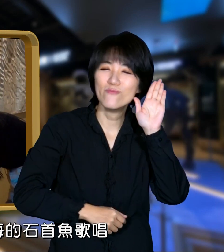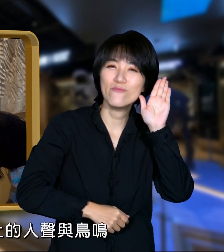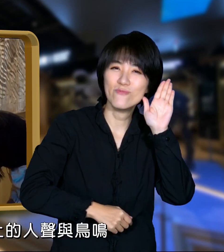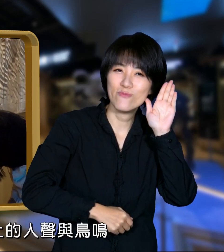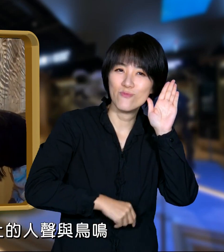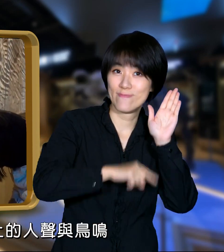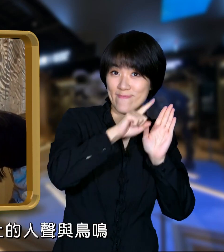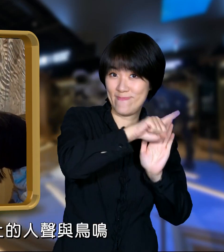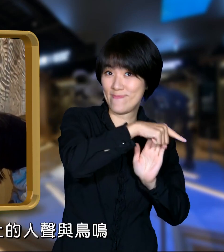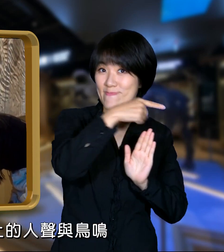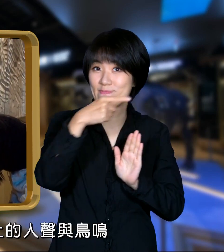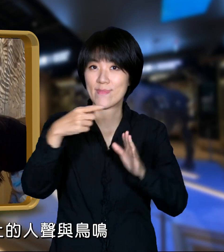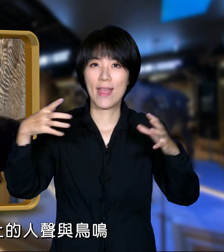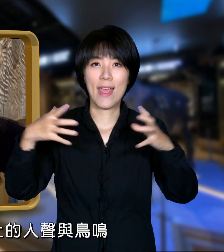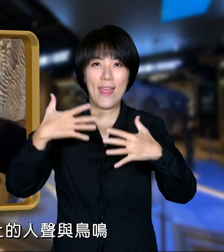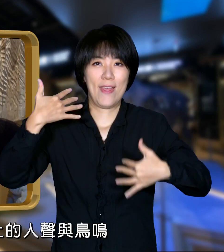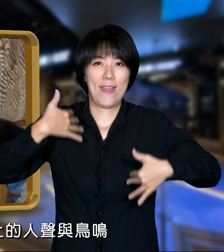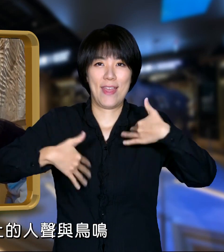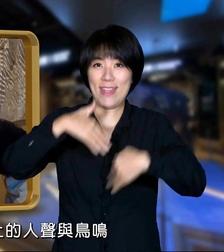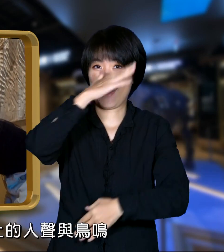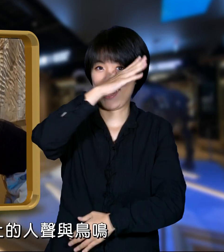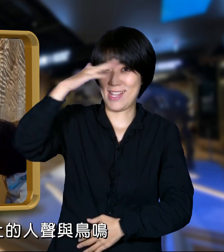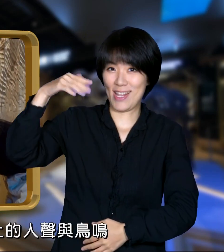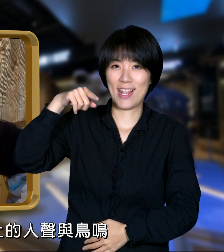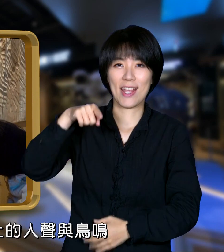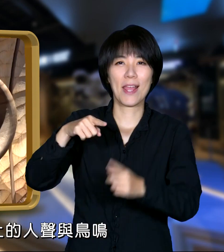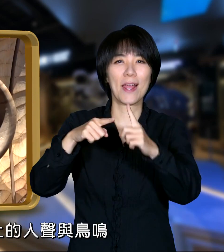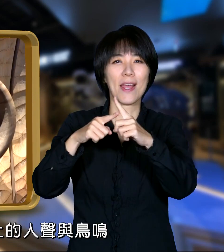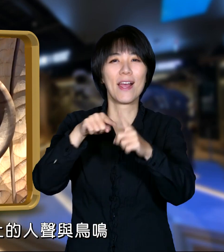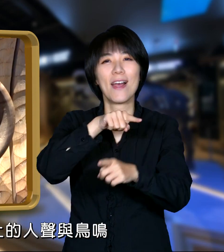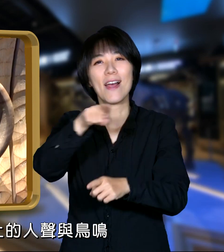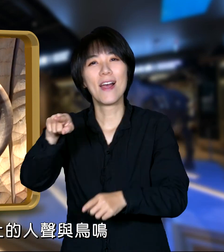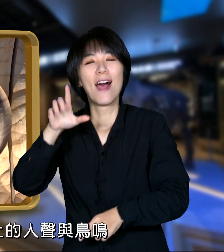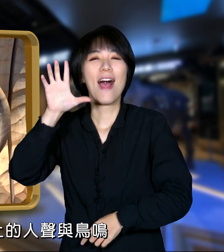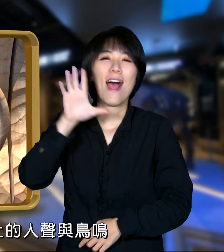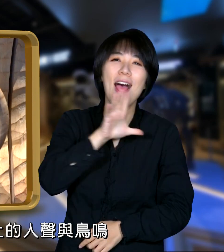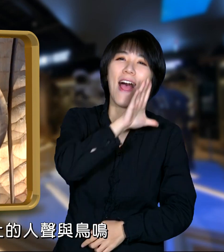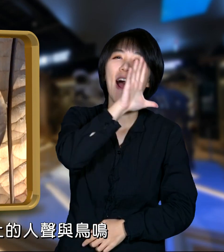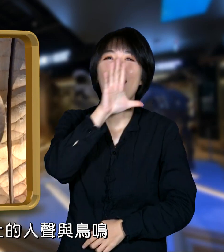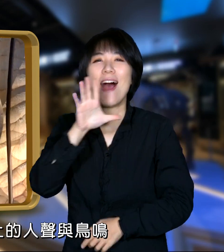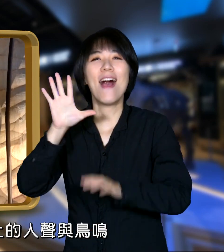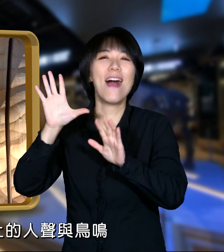到合欢山上的人声与鸟鸣，